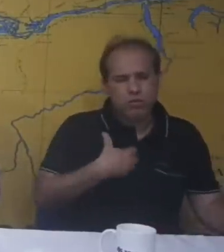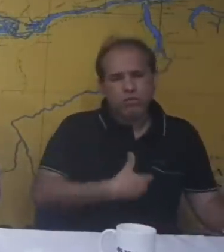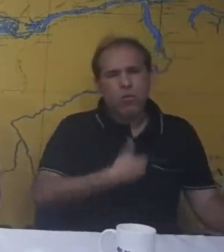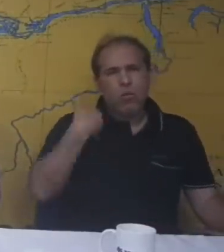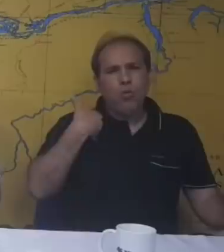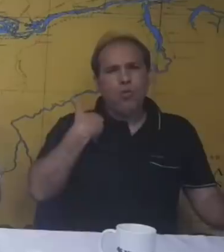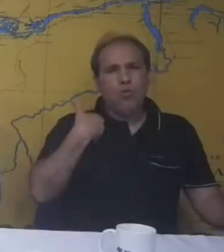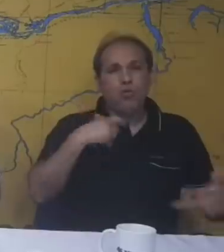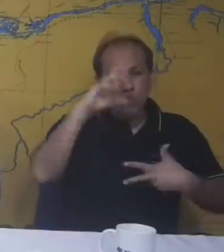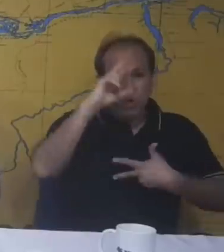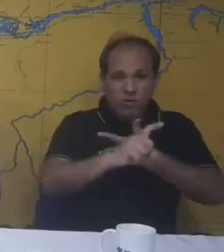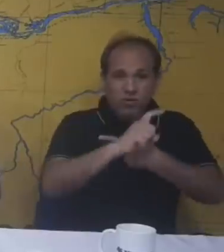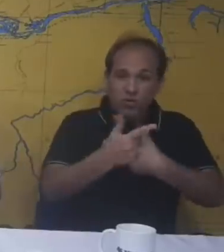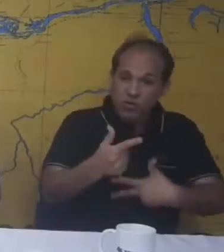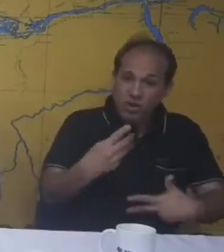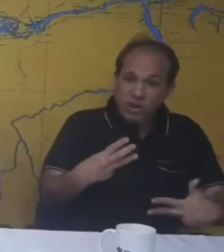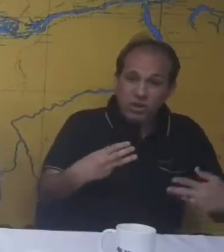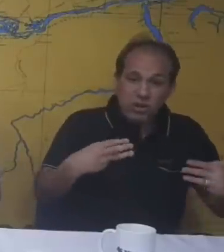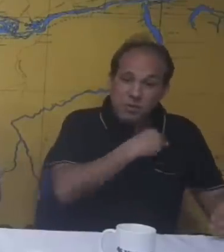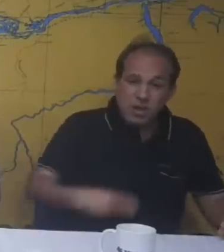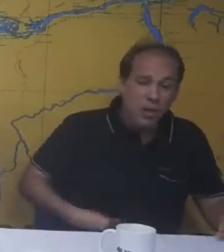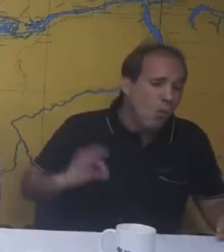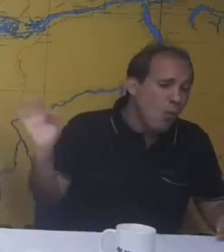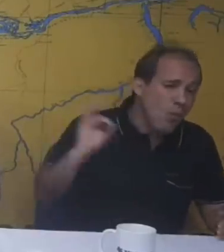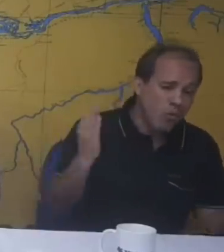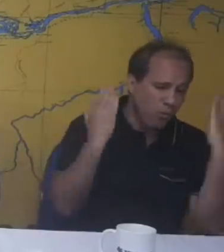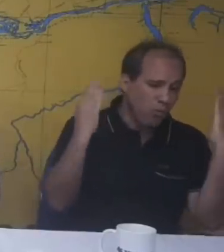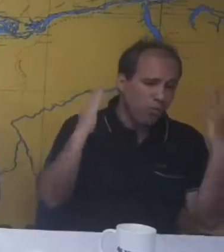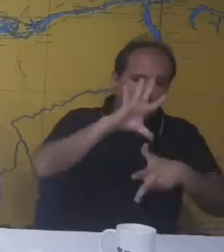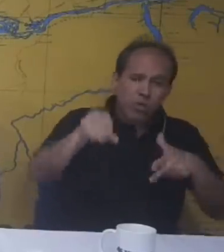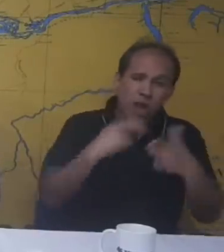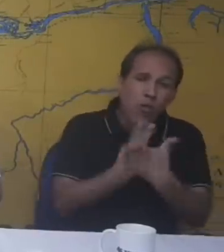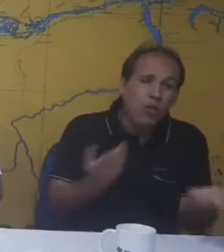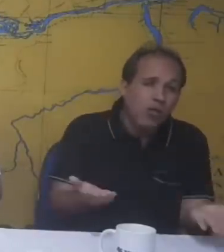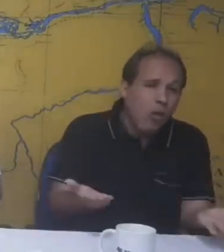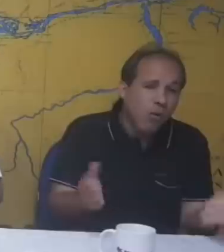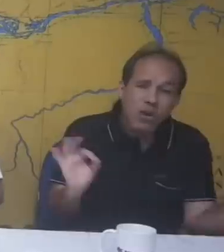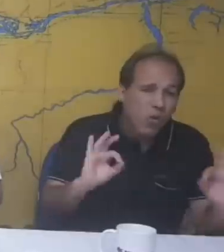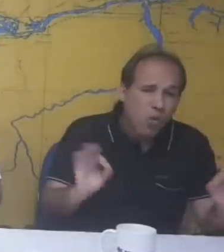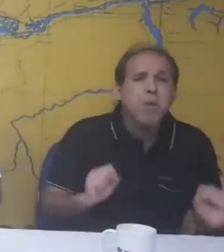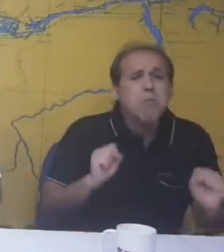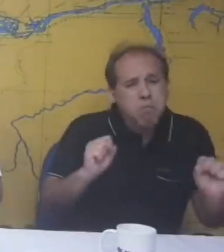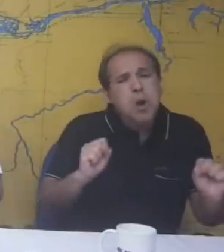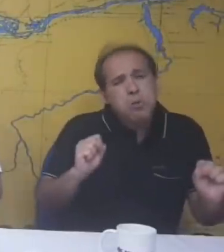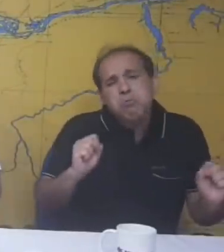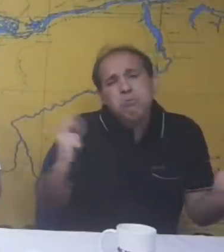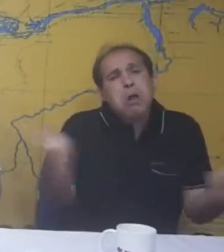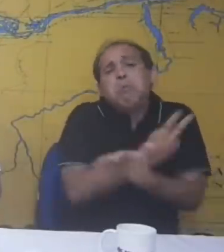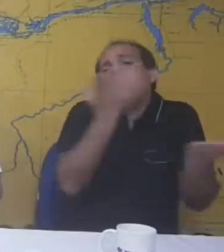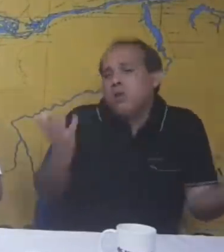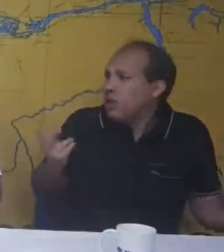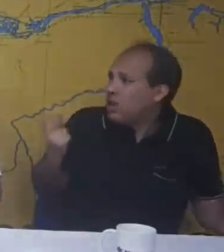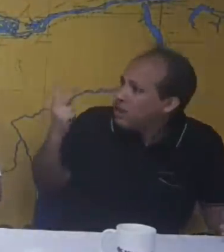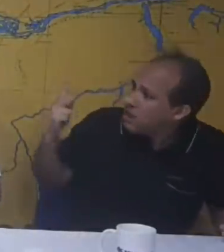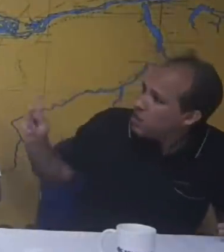com 23 ministros, onde nenhuma suspeita de corrupção até o momento pairou sobre nós. Obviamente pode acontecer. Por exemplo, Bento, tem um